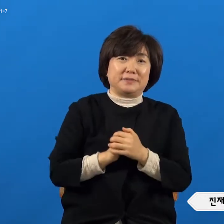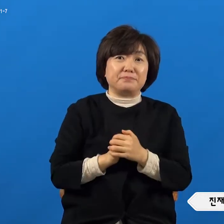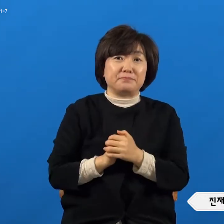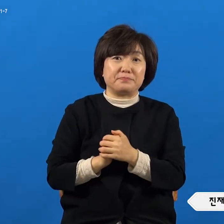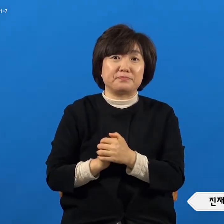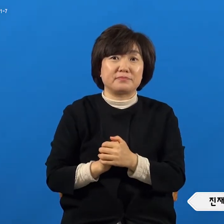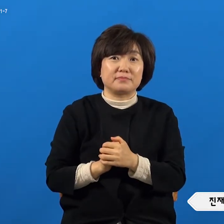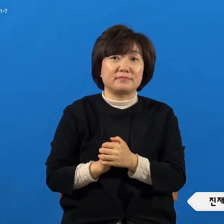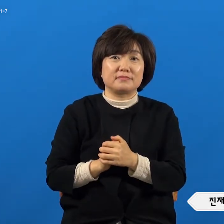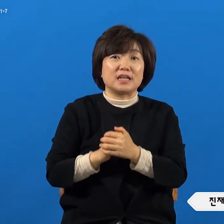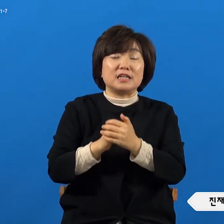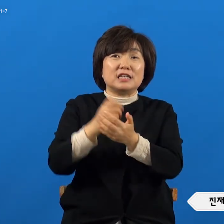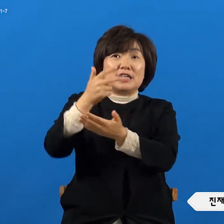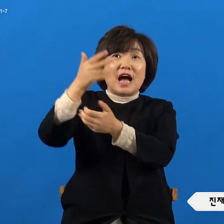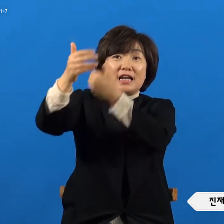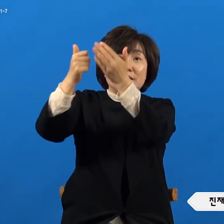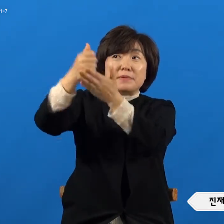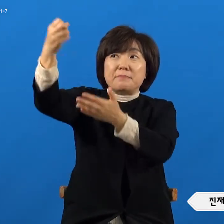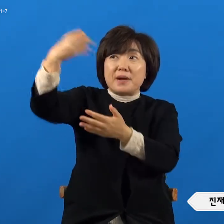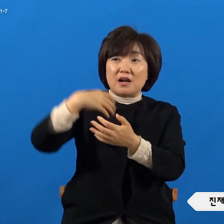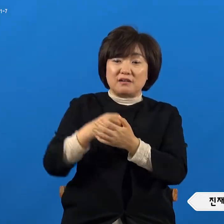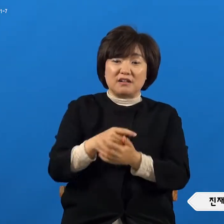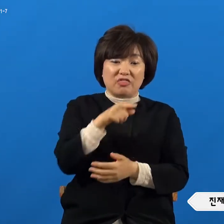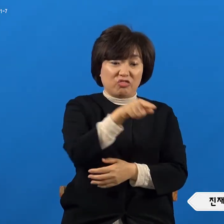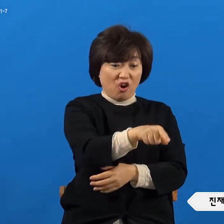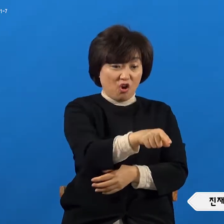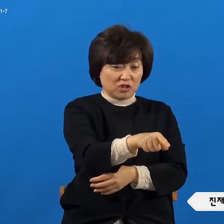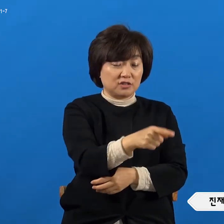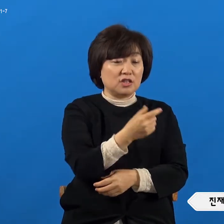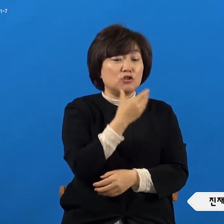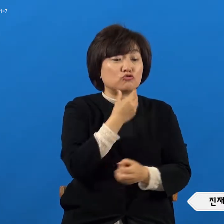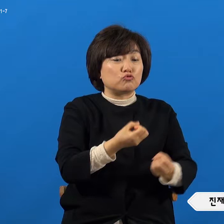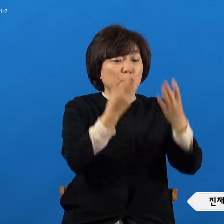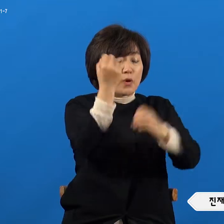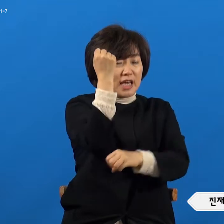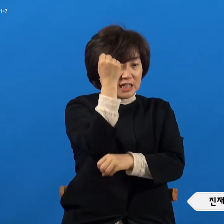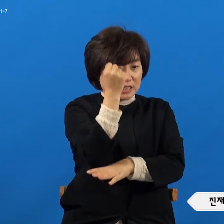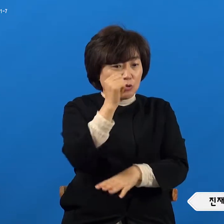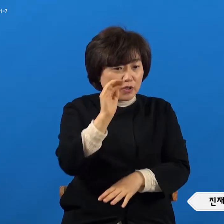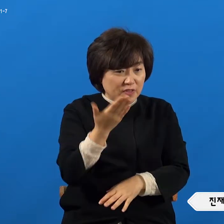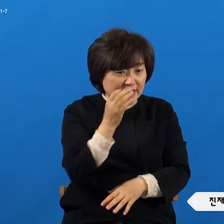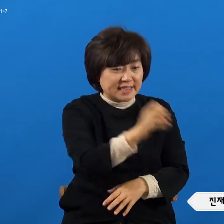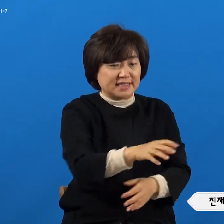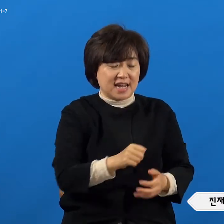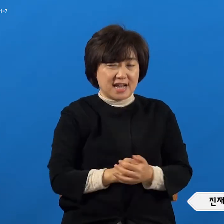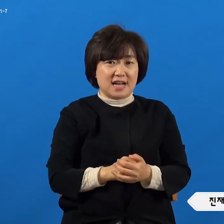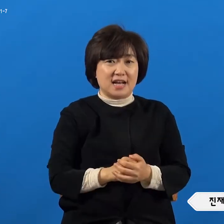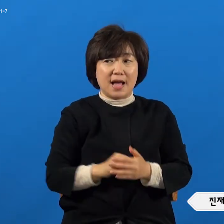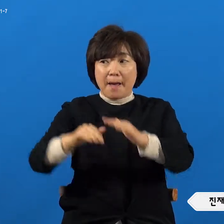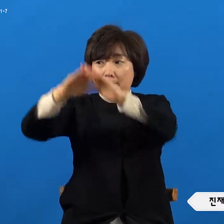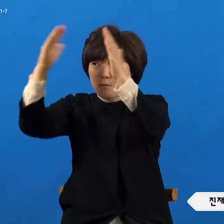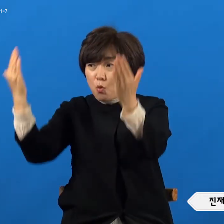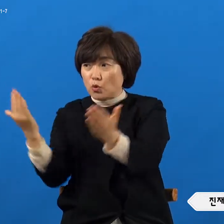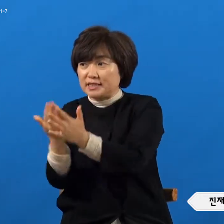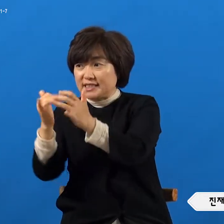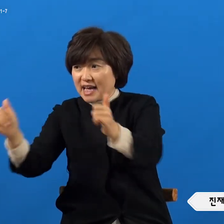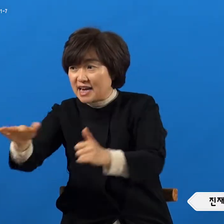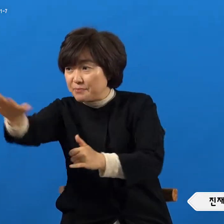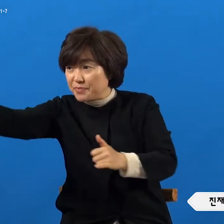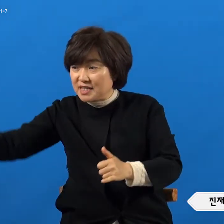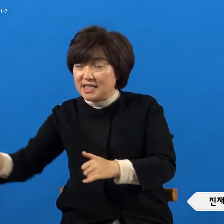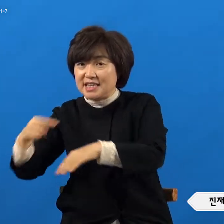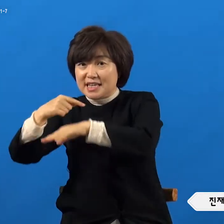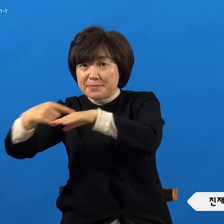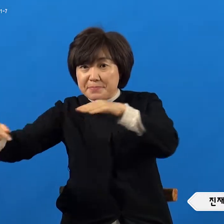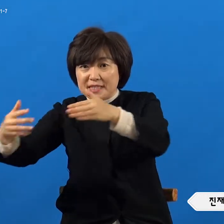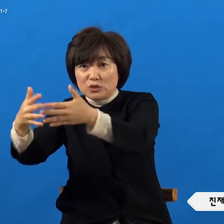주님께서 말씀하셨습니다. 너는 축복의 근원이 될지라. 모든 사람들이, 민족들이 너로